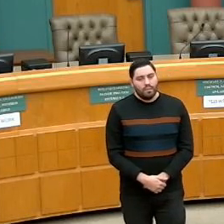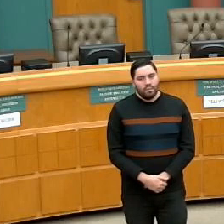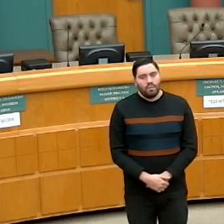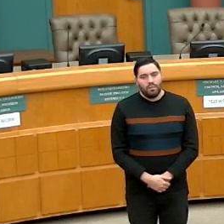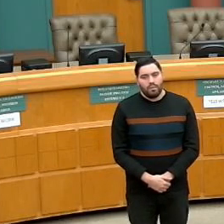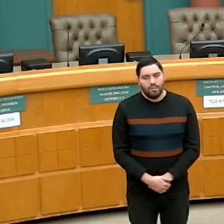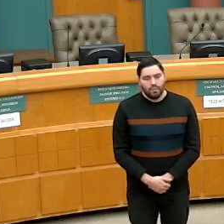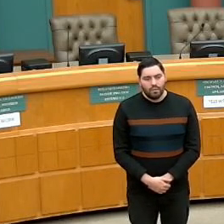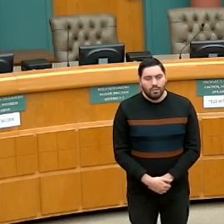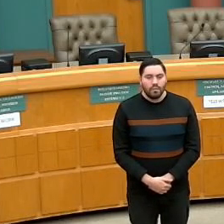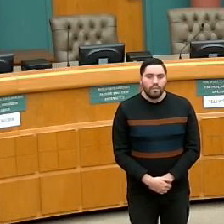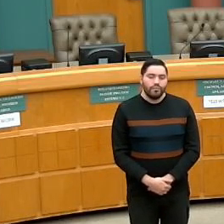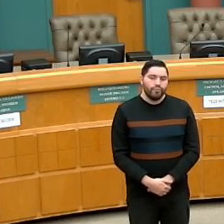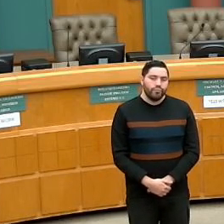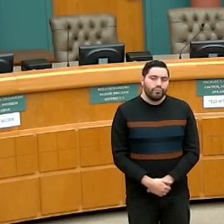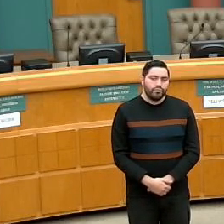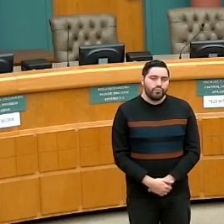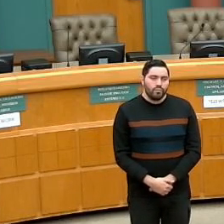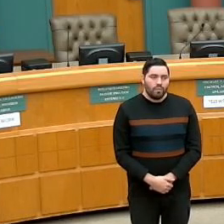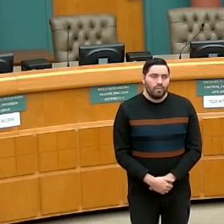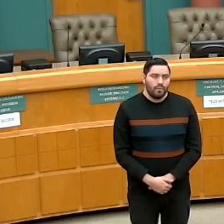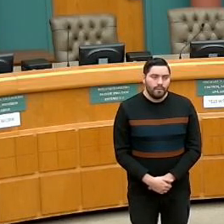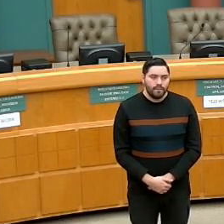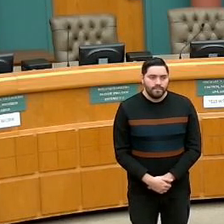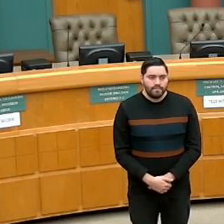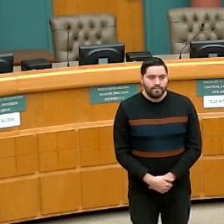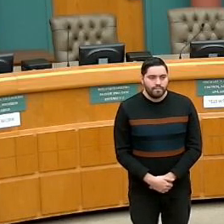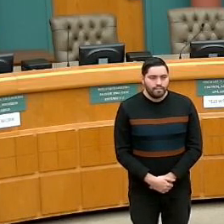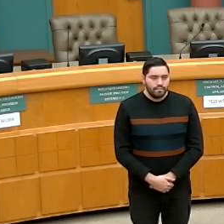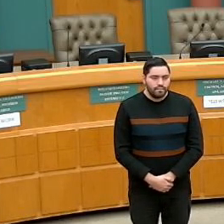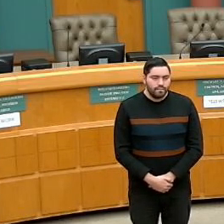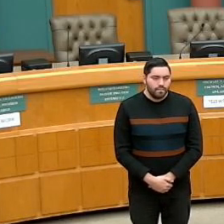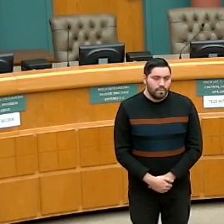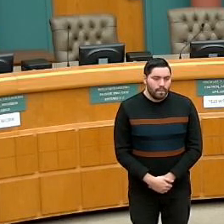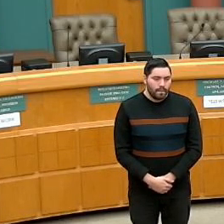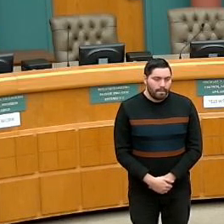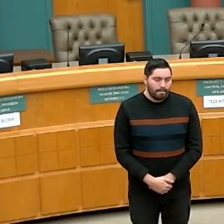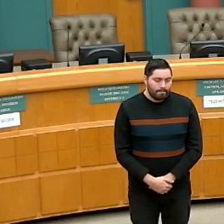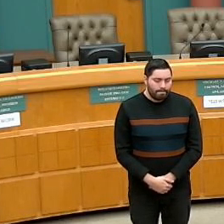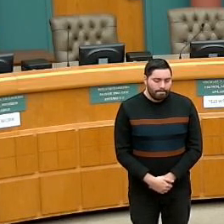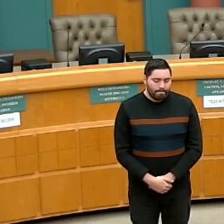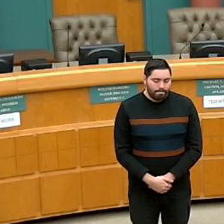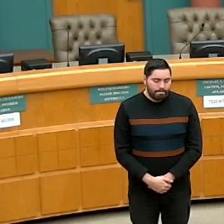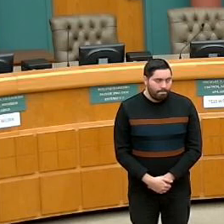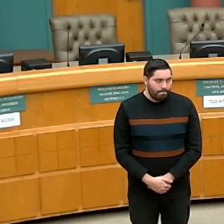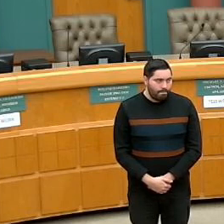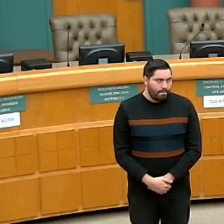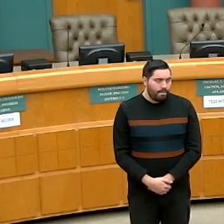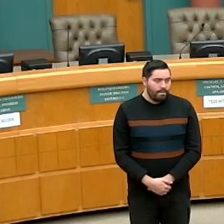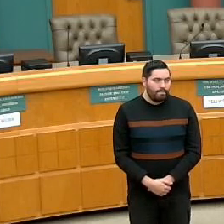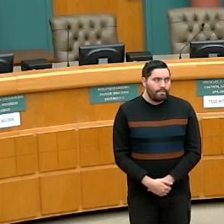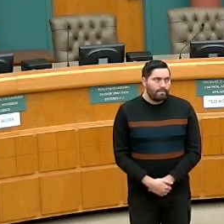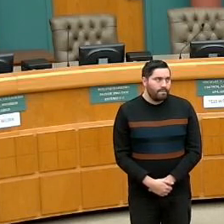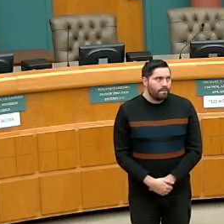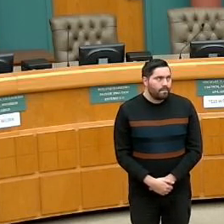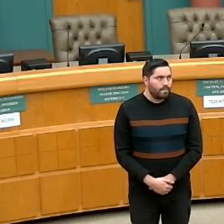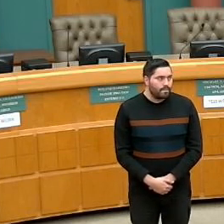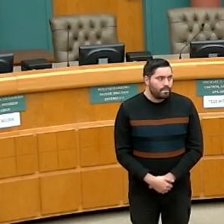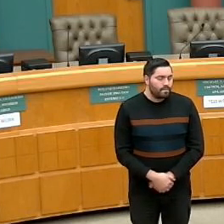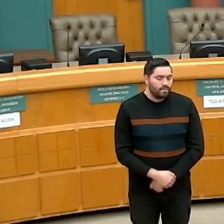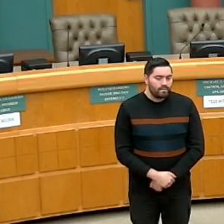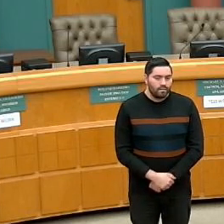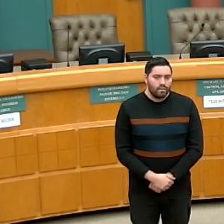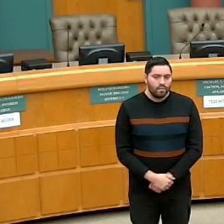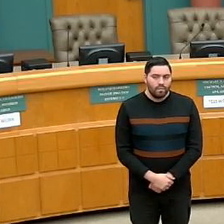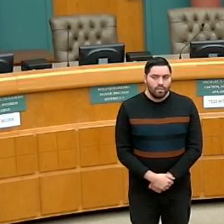local. Con este modelo se tendrá información sobre casos, población y expectativas. También se te dará información sobre los resultados que han